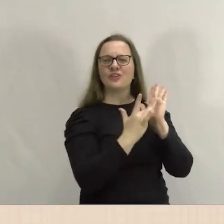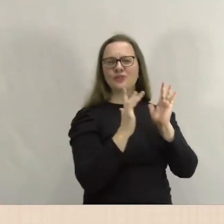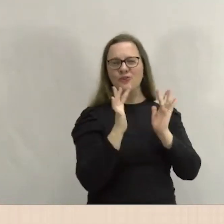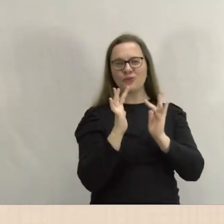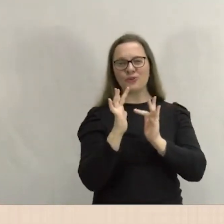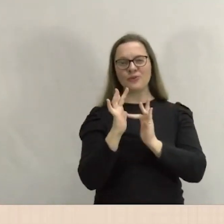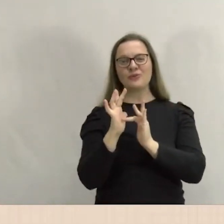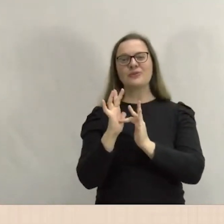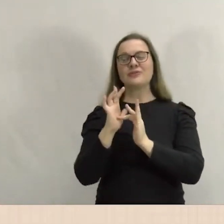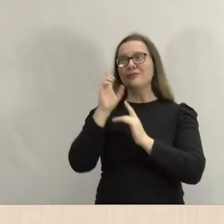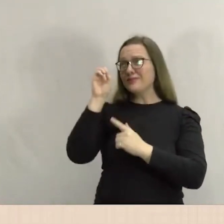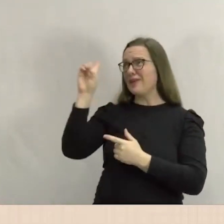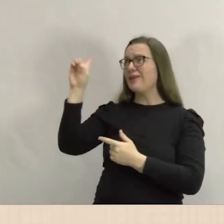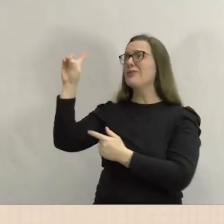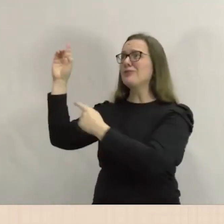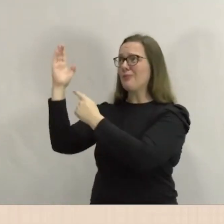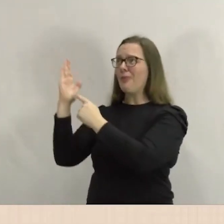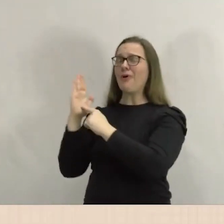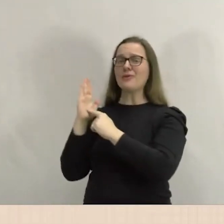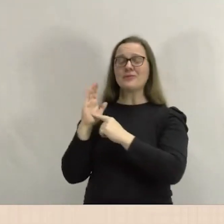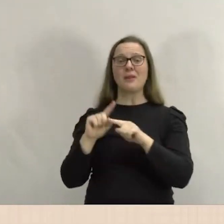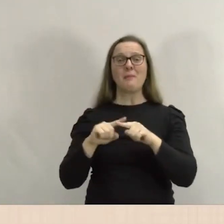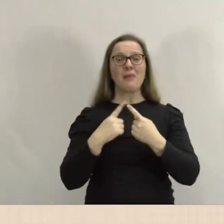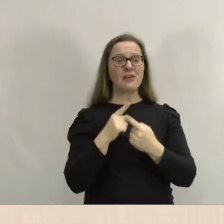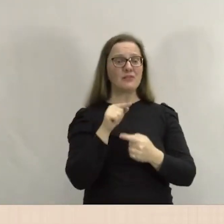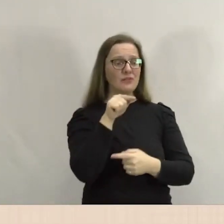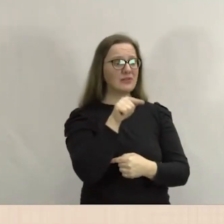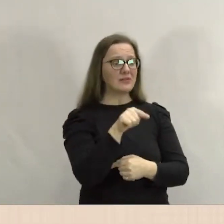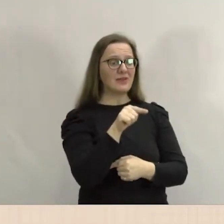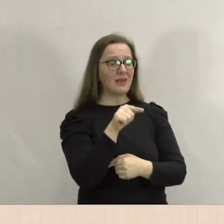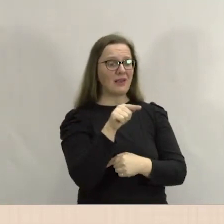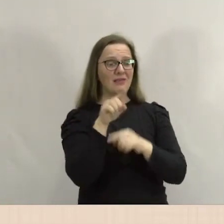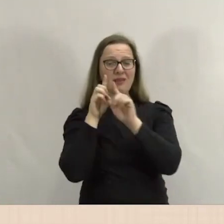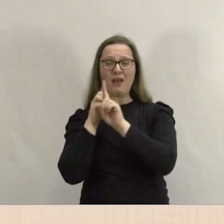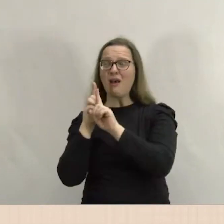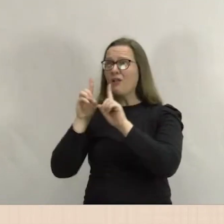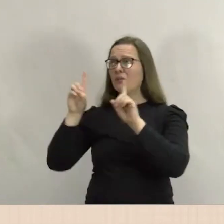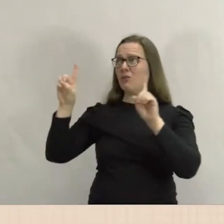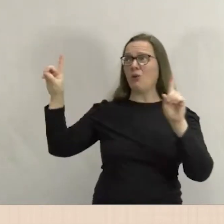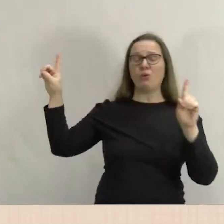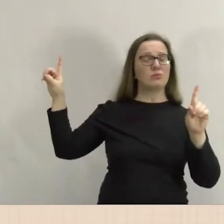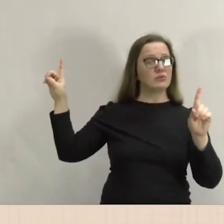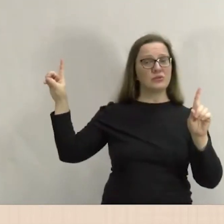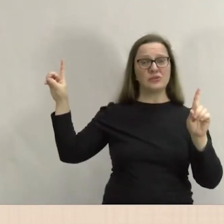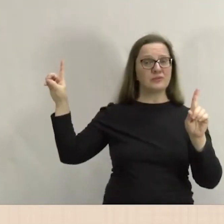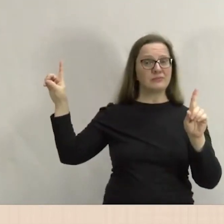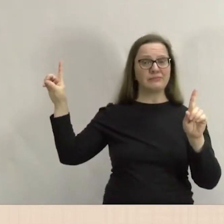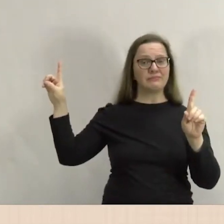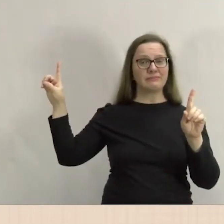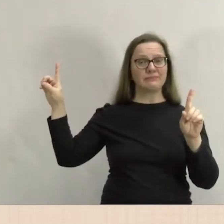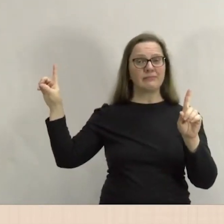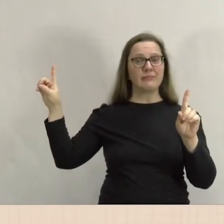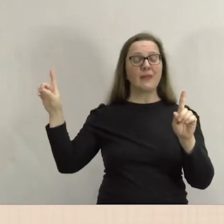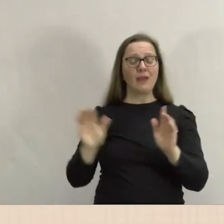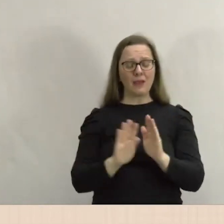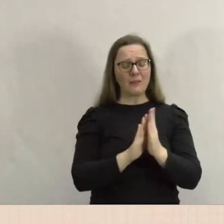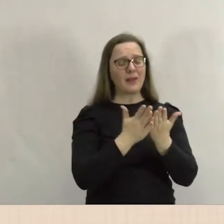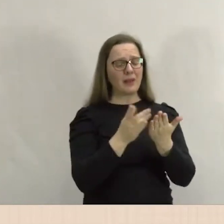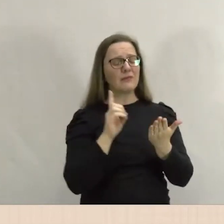Contudo, não quereis vir a mim para terdes vida. Sim, as